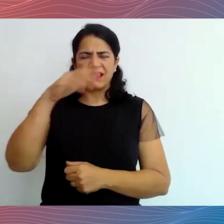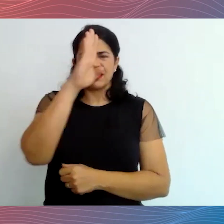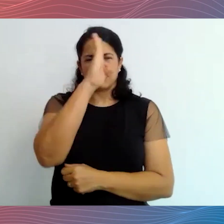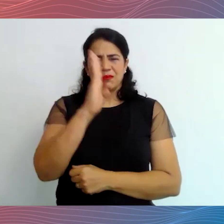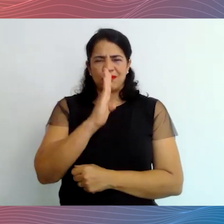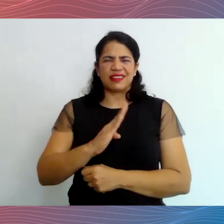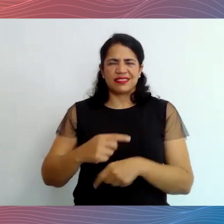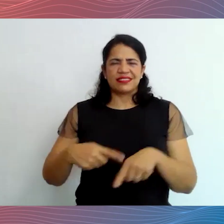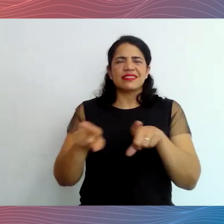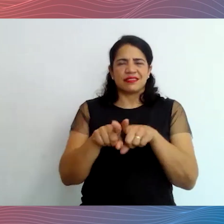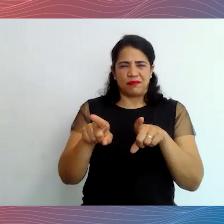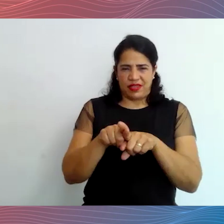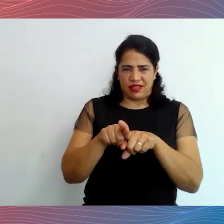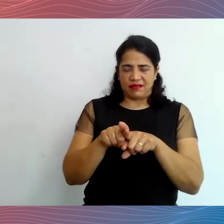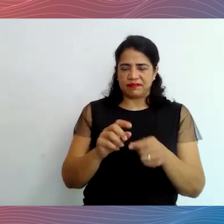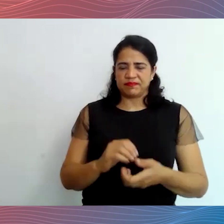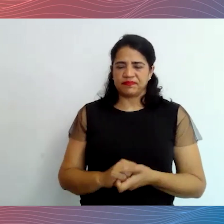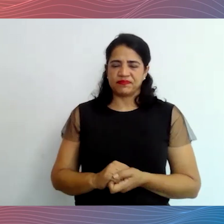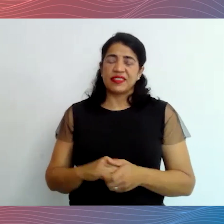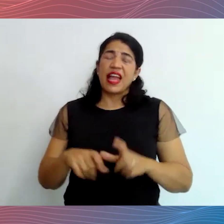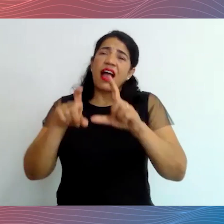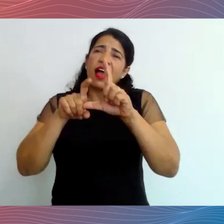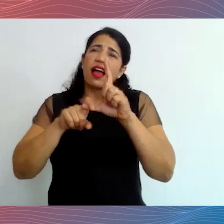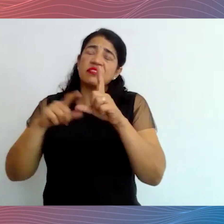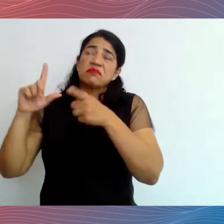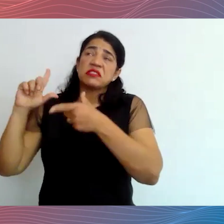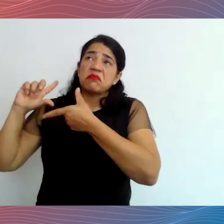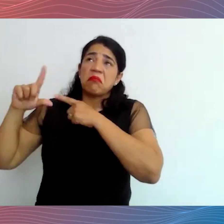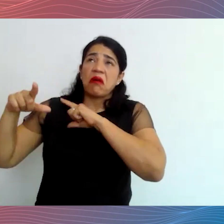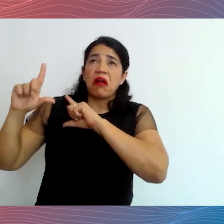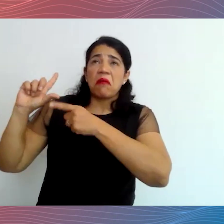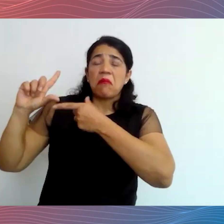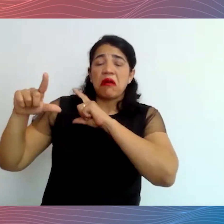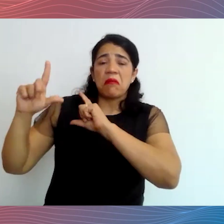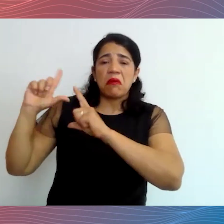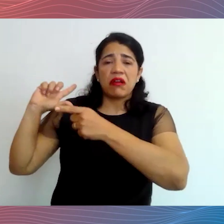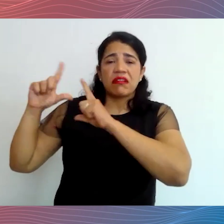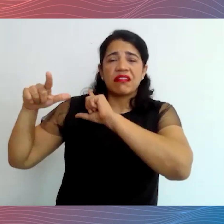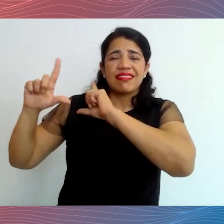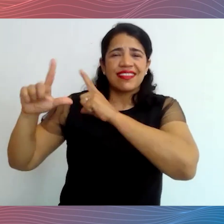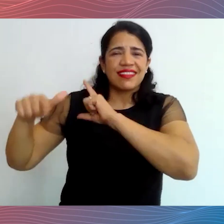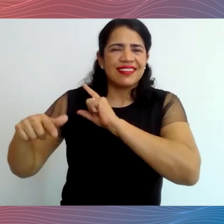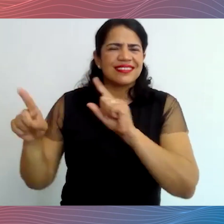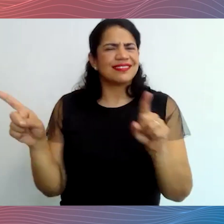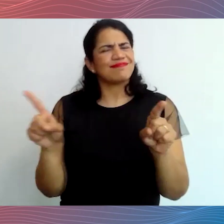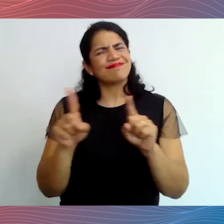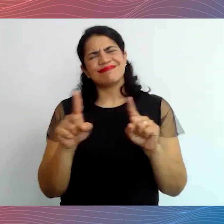convencional, vamos lá para cuidar da igreja, dá uma mensagem, cuida dos irmãos, você volta.